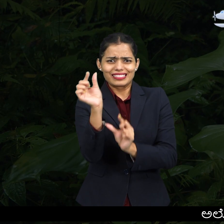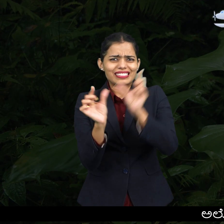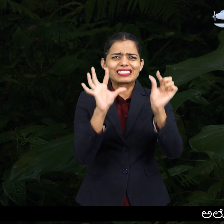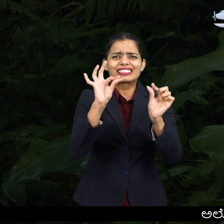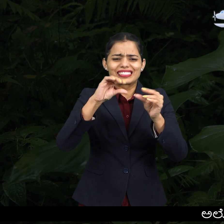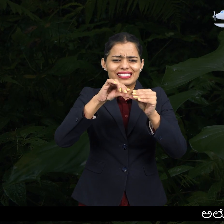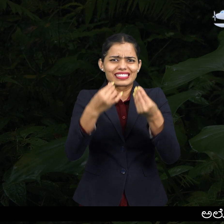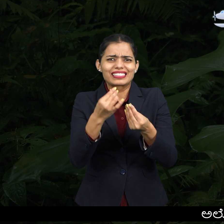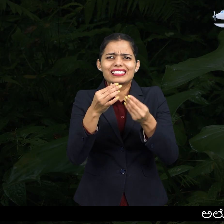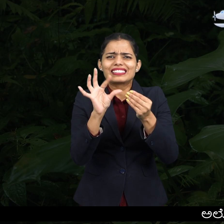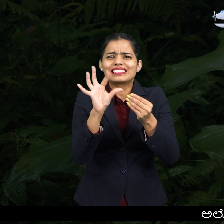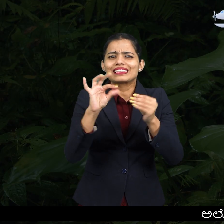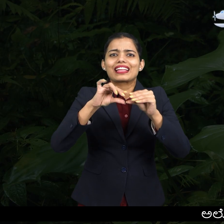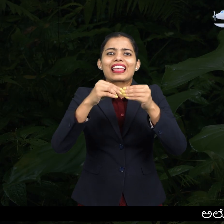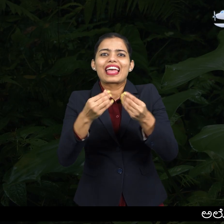ಅಲೋವೆರಾ,